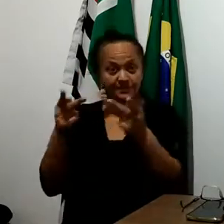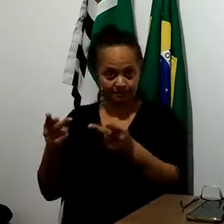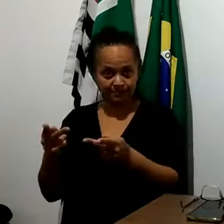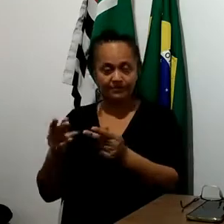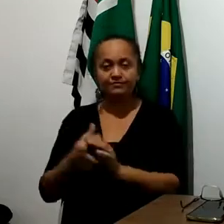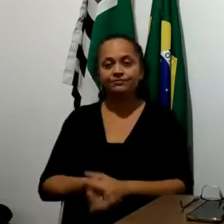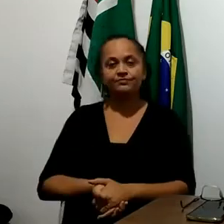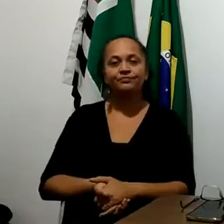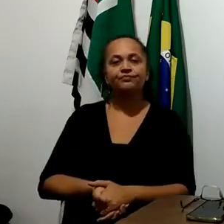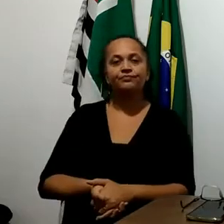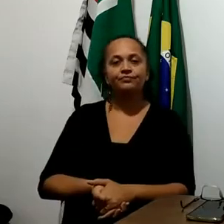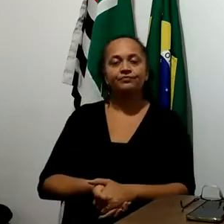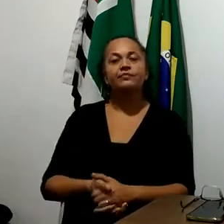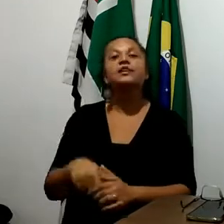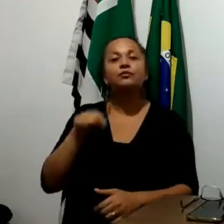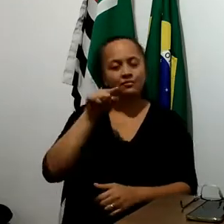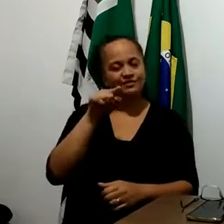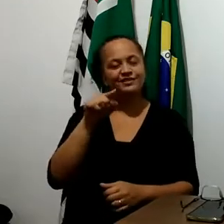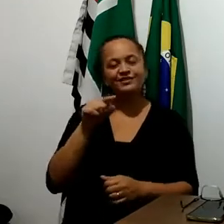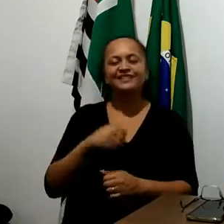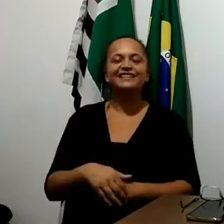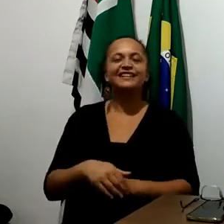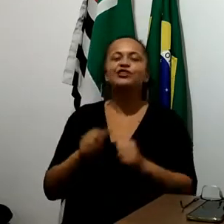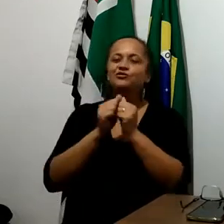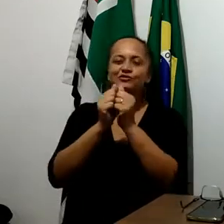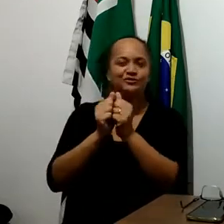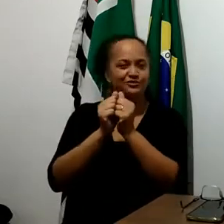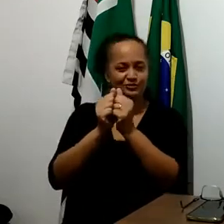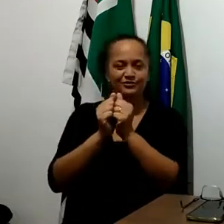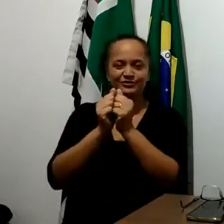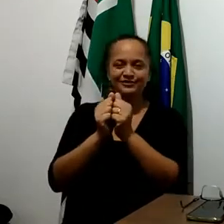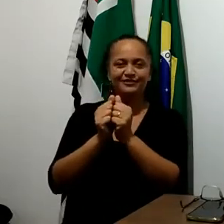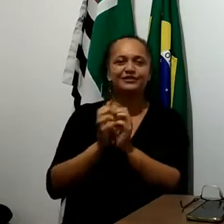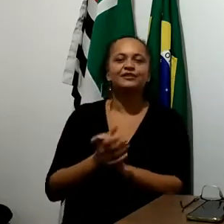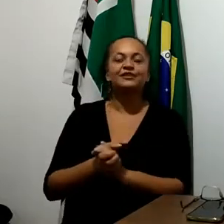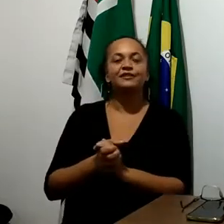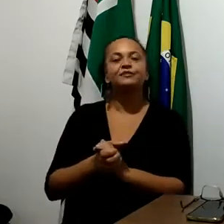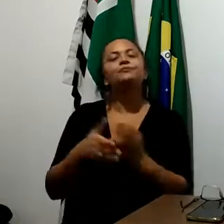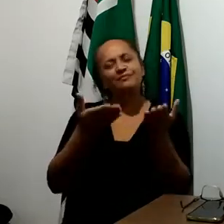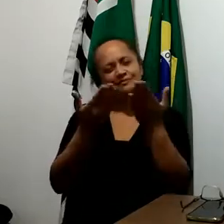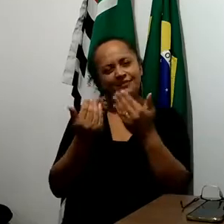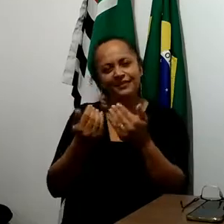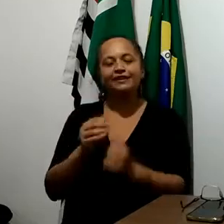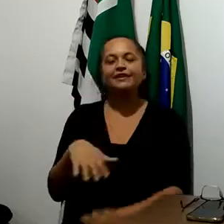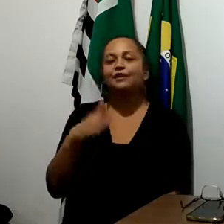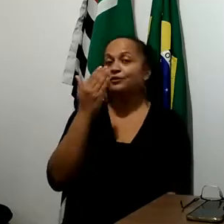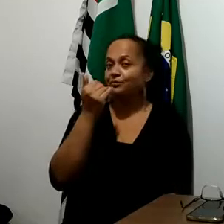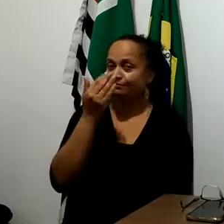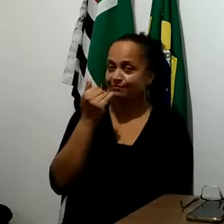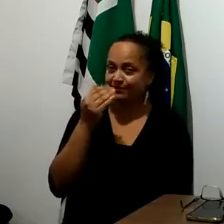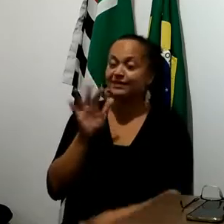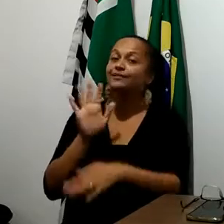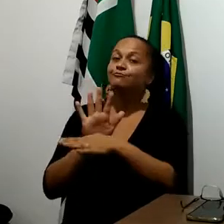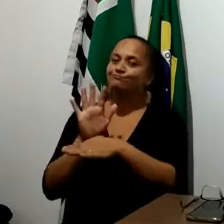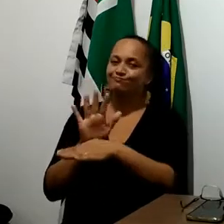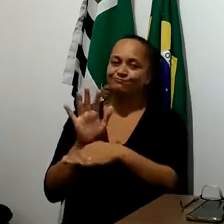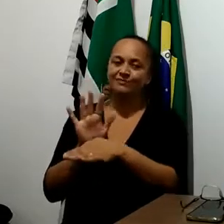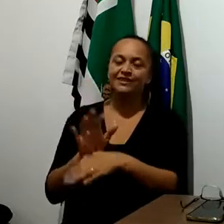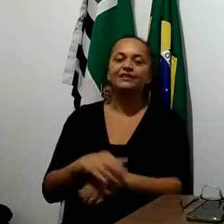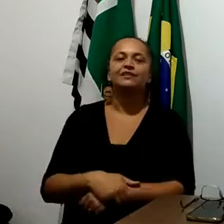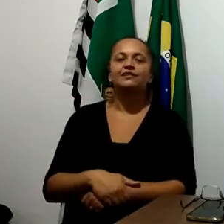feita. Então você faz parte desse projeto. Então vamos estar contribuindo, vamos estar fazendo a obra